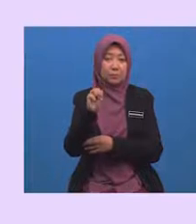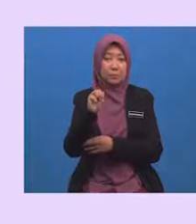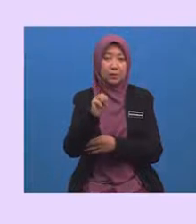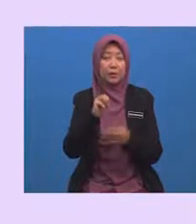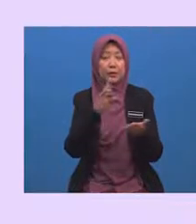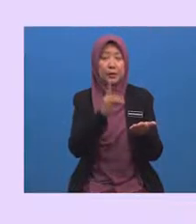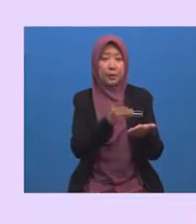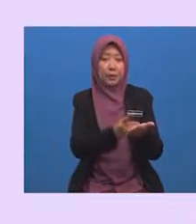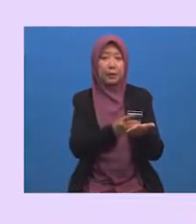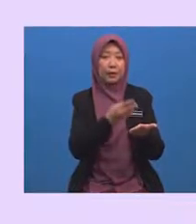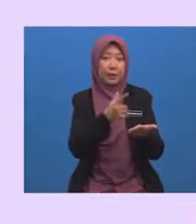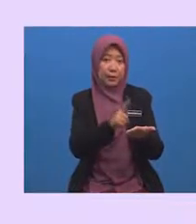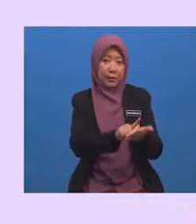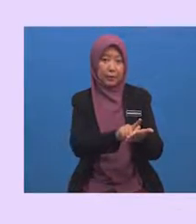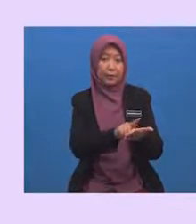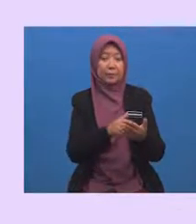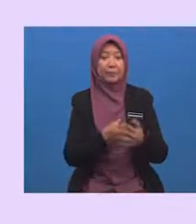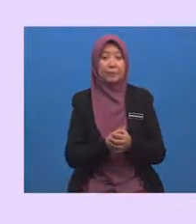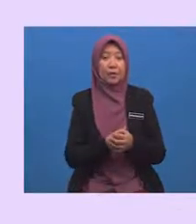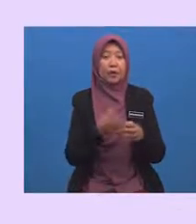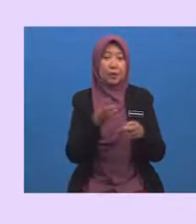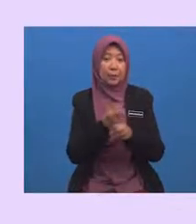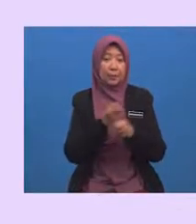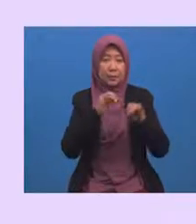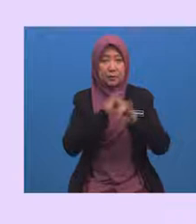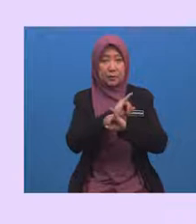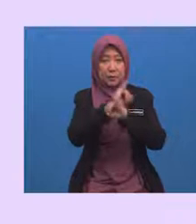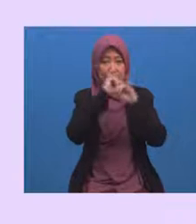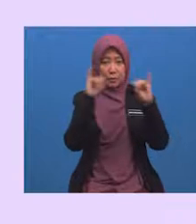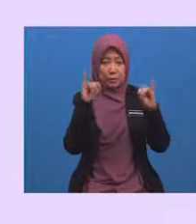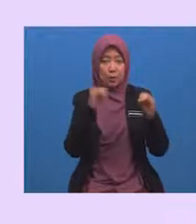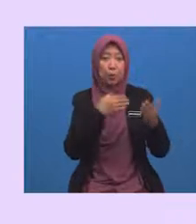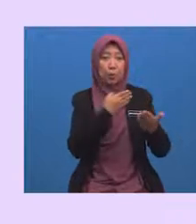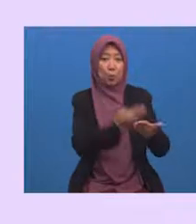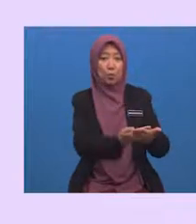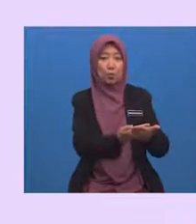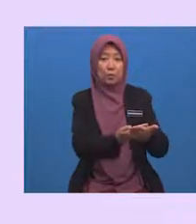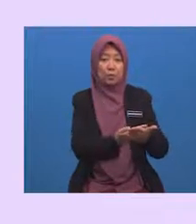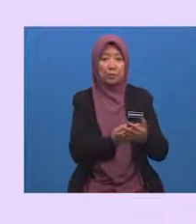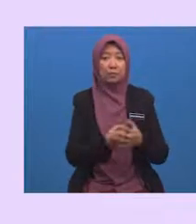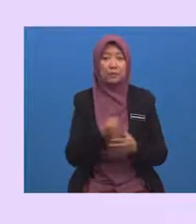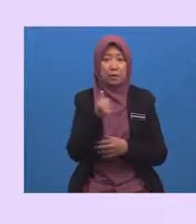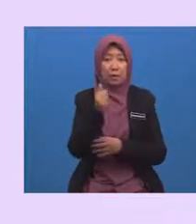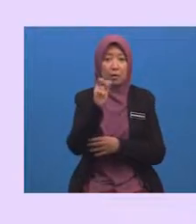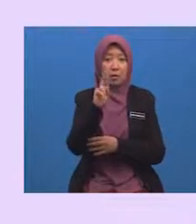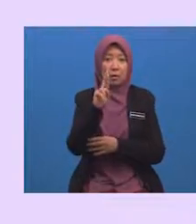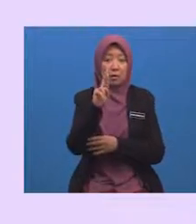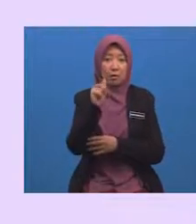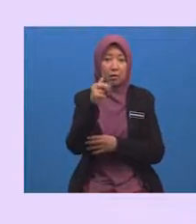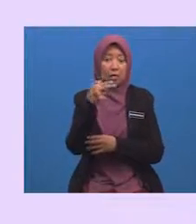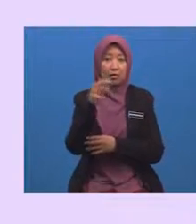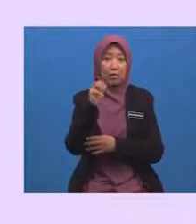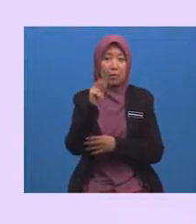ketiga, murid-murid dapat menjelaskan bukti Ar-Rahman dan